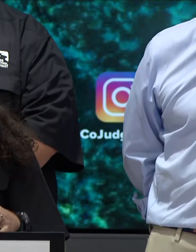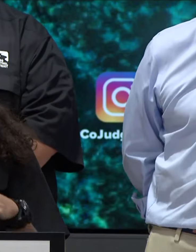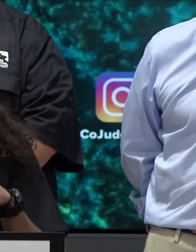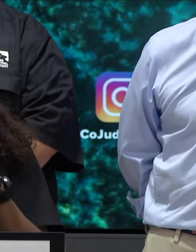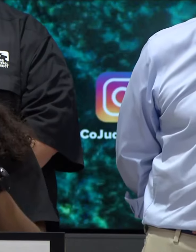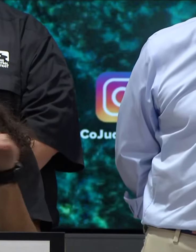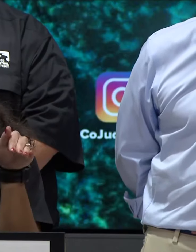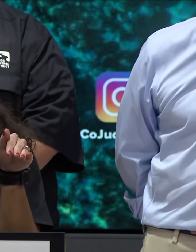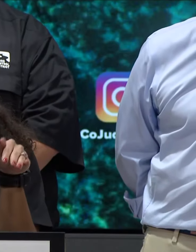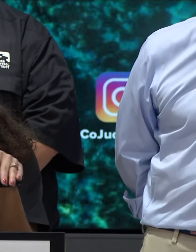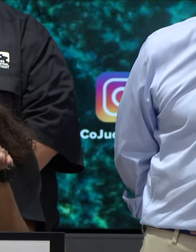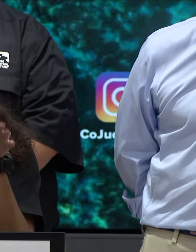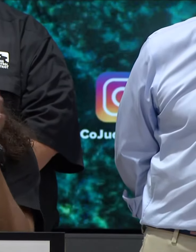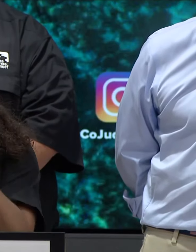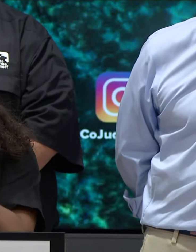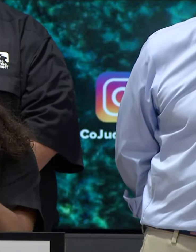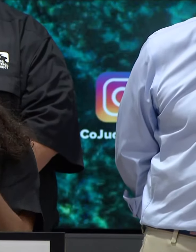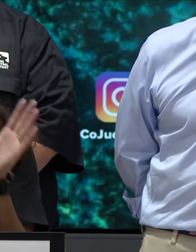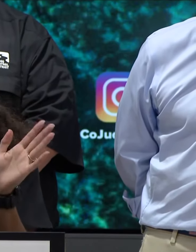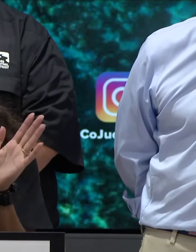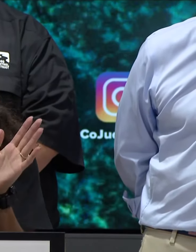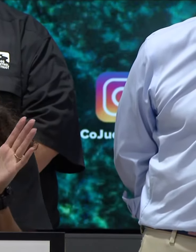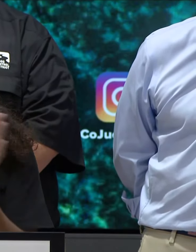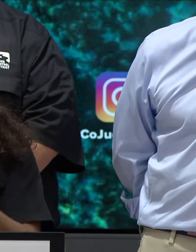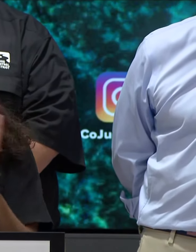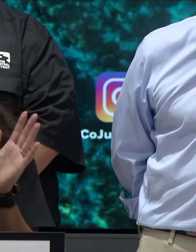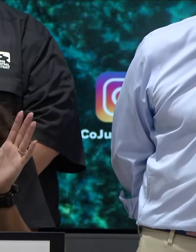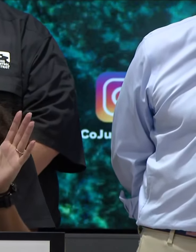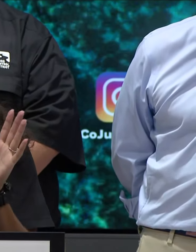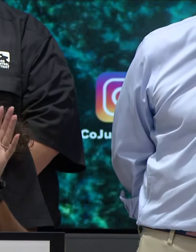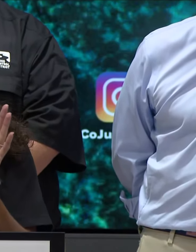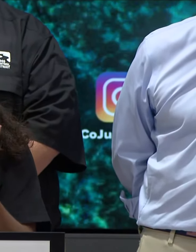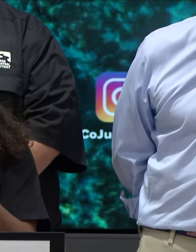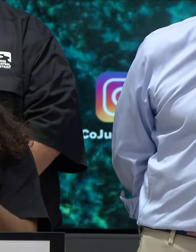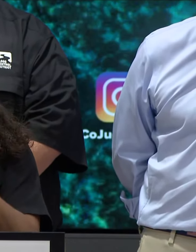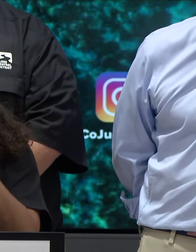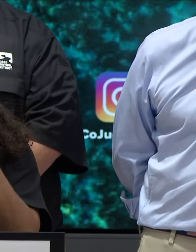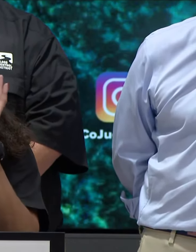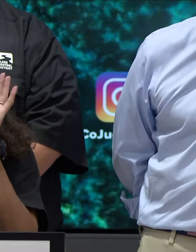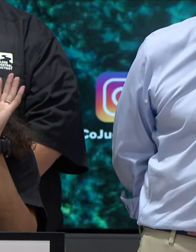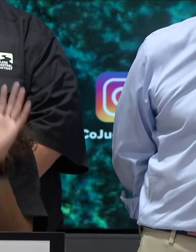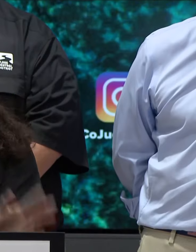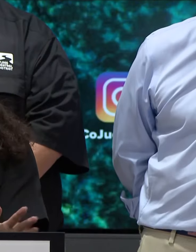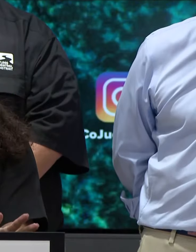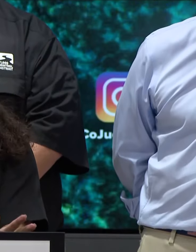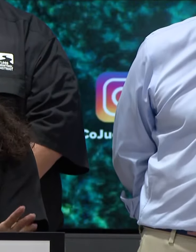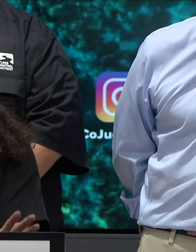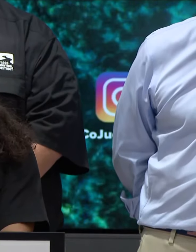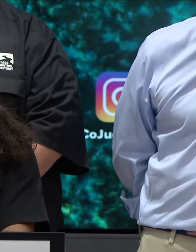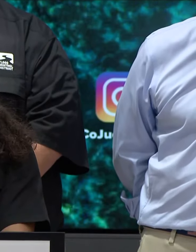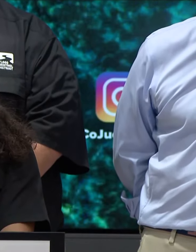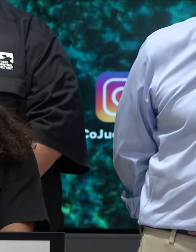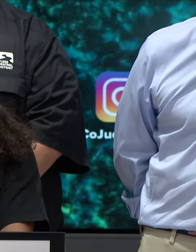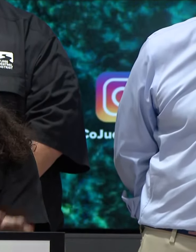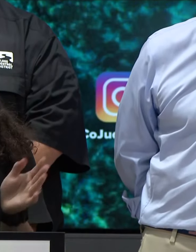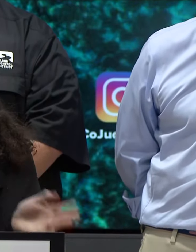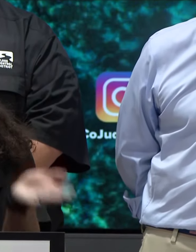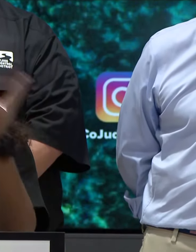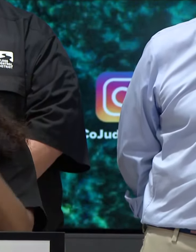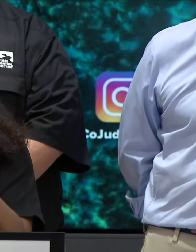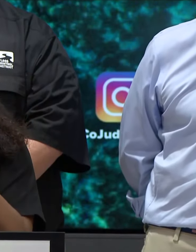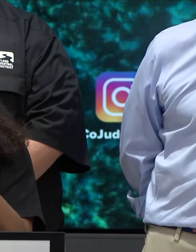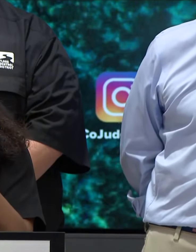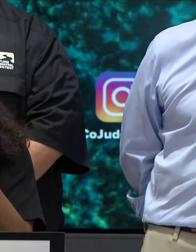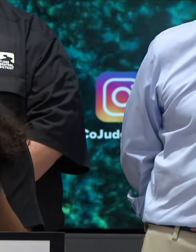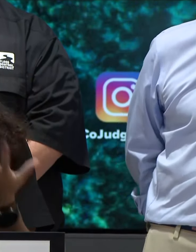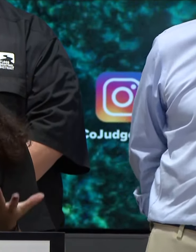al menos medio lleno. Cuando su tanque llegue a la mitad, considere como si se hubiera ya acabado y estuviera vacío y